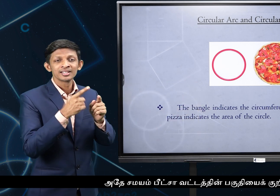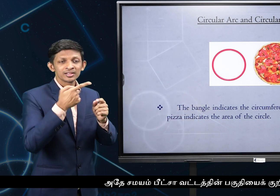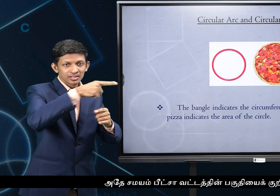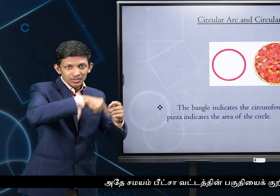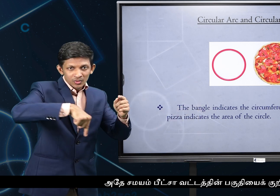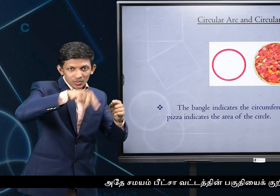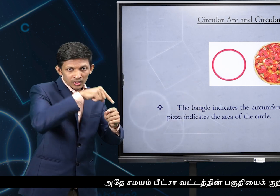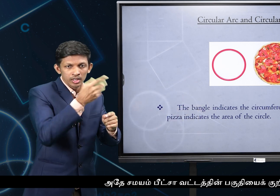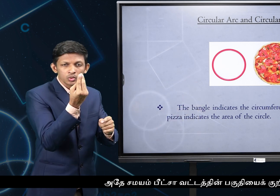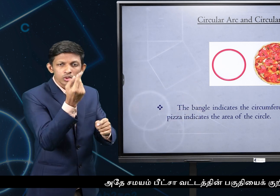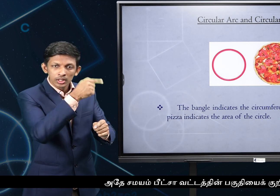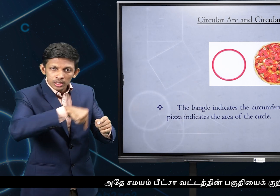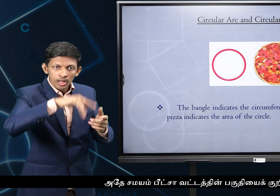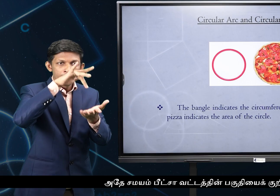பகுதியை குறிக்கிறது.